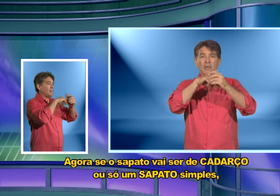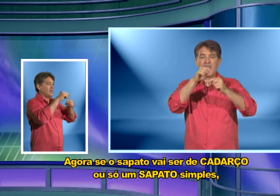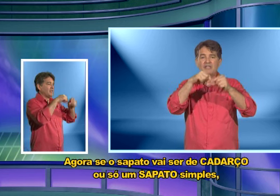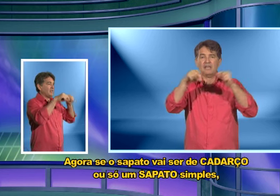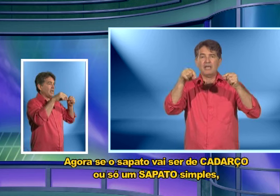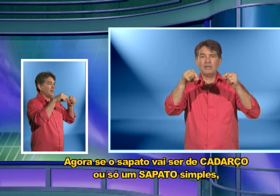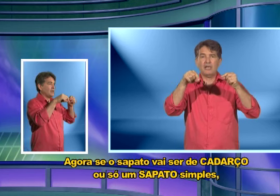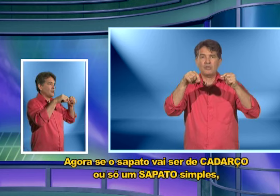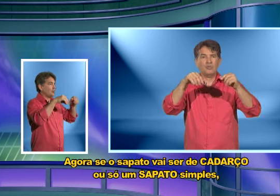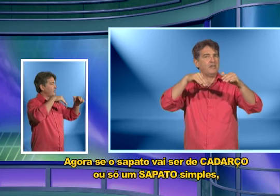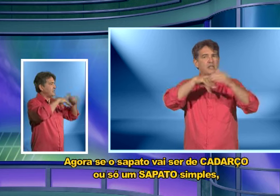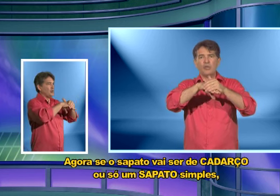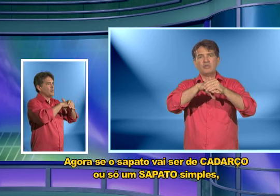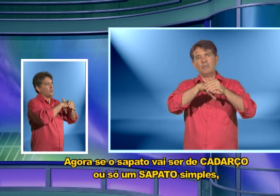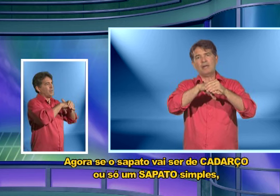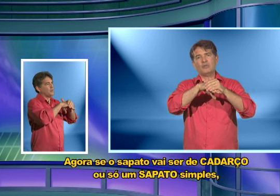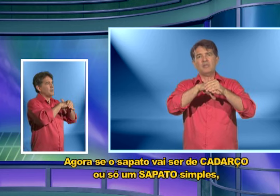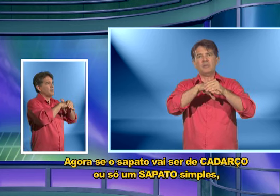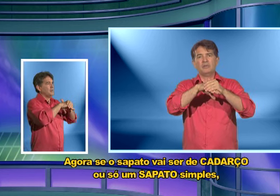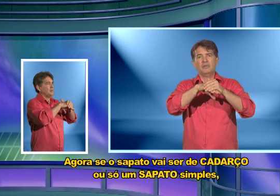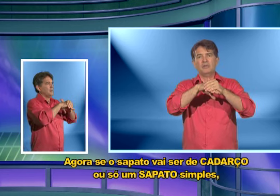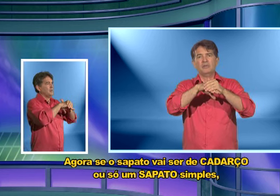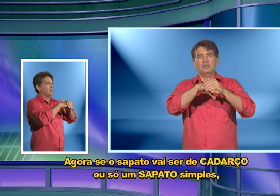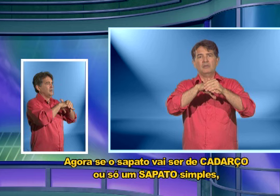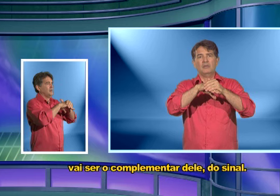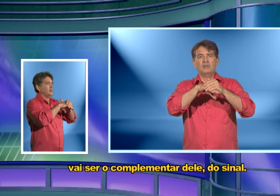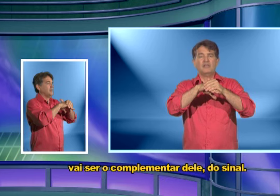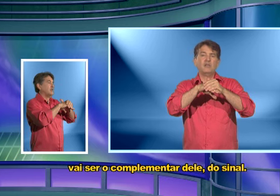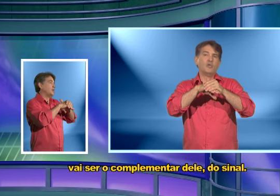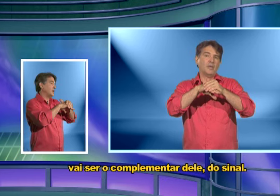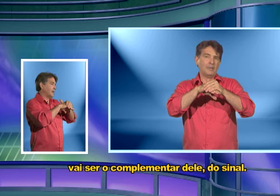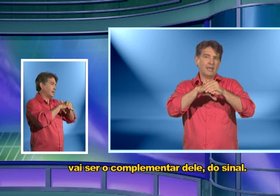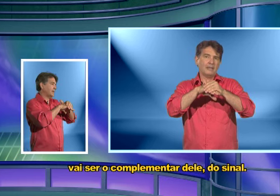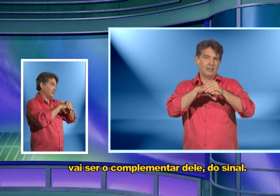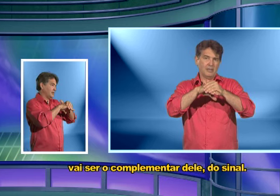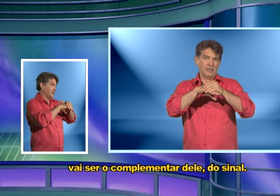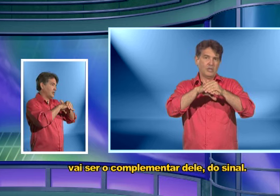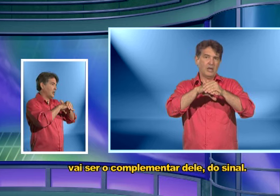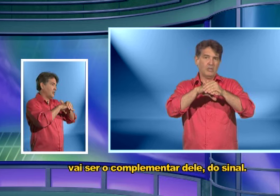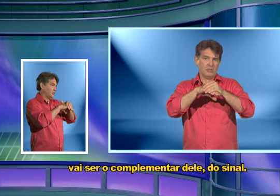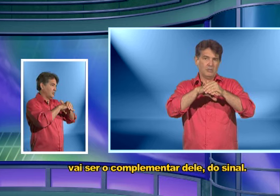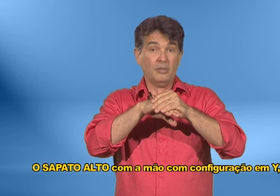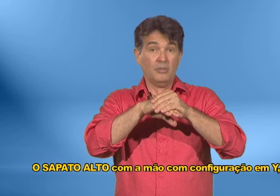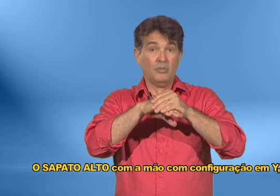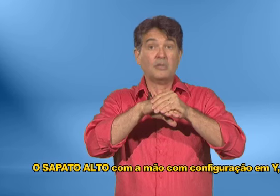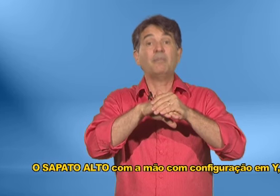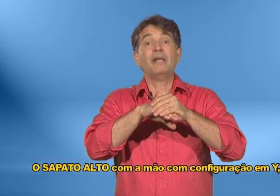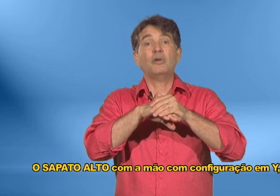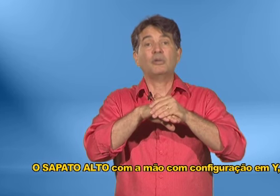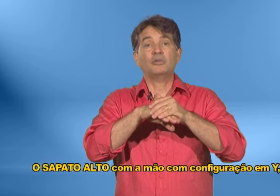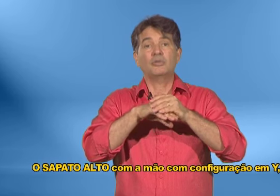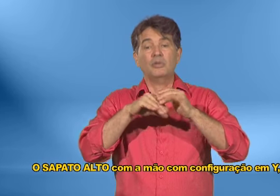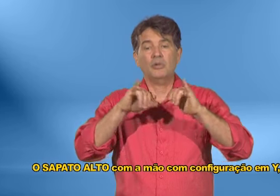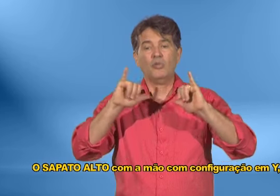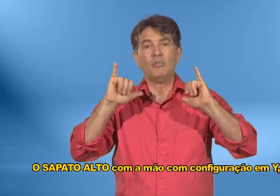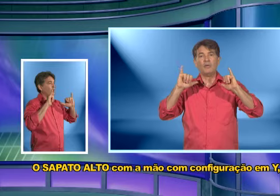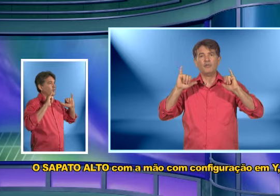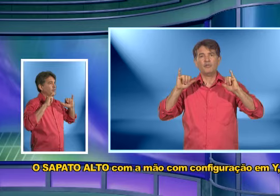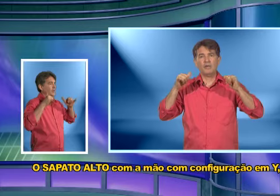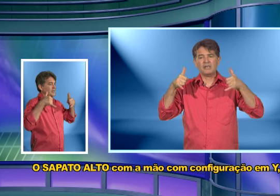Agora, se o sapato vai ser de cadastro ou vai ser só um sapato simples, vai ser o complementar dele, do sinal. Um sapato alto,